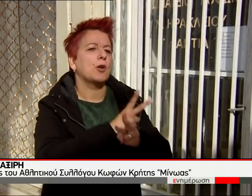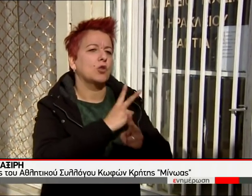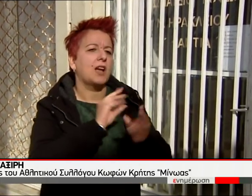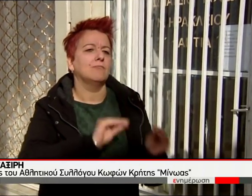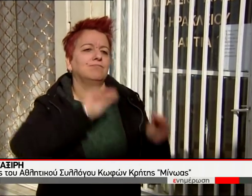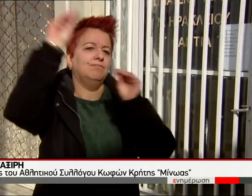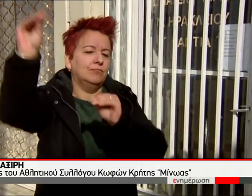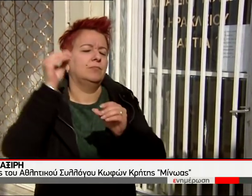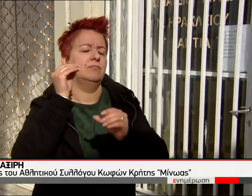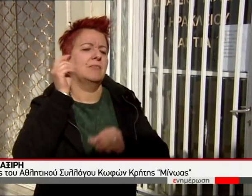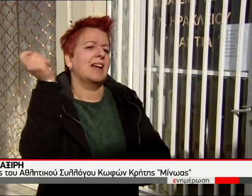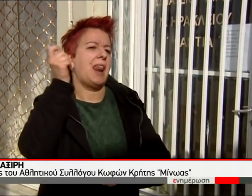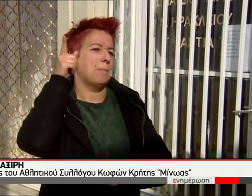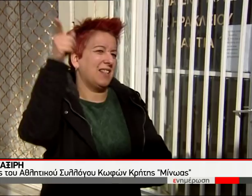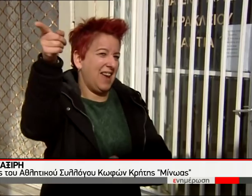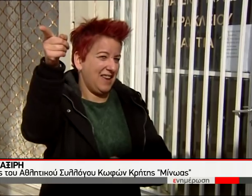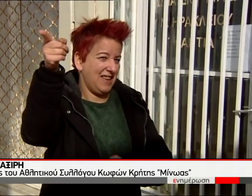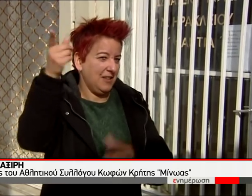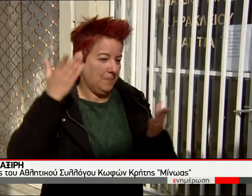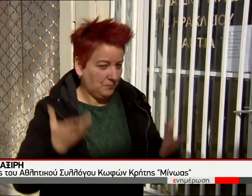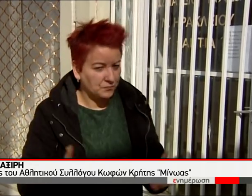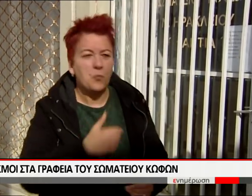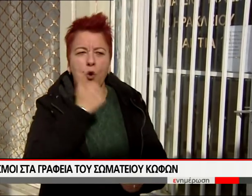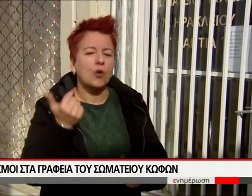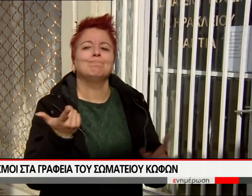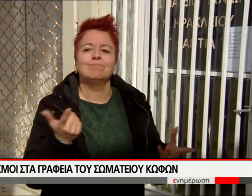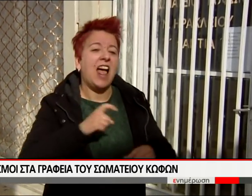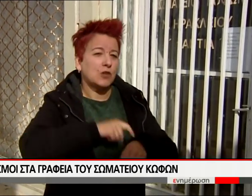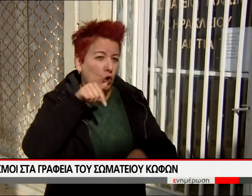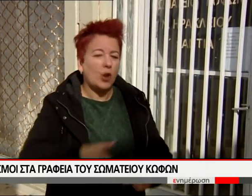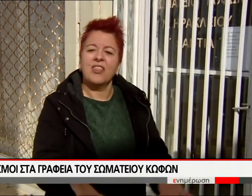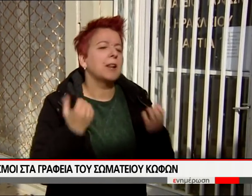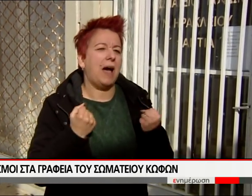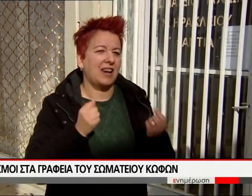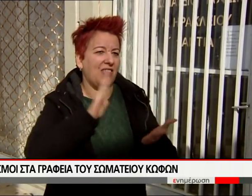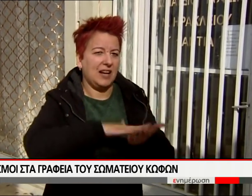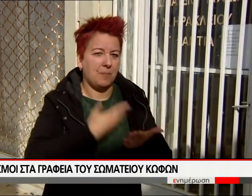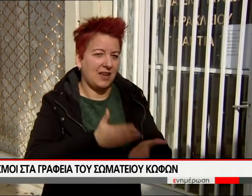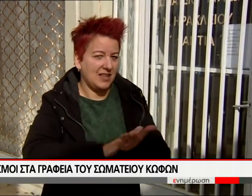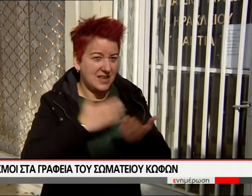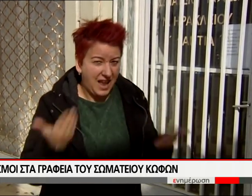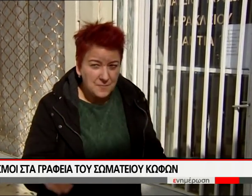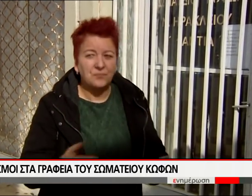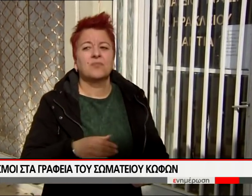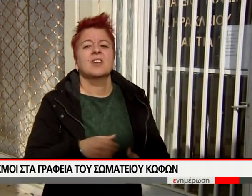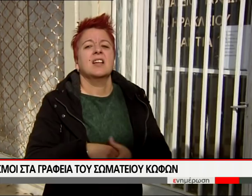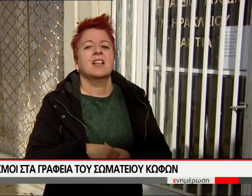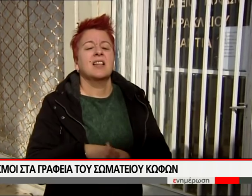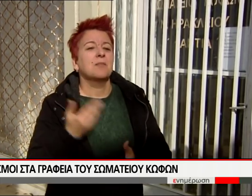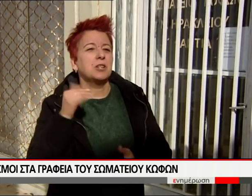η οποία διορίστηκε όμως αναπληρώτρια στην Καλαμάτα. Οπότε αυτή τη στιγμή δεν υπάρχει στην ουσία, δεν υπάρχει. Όπως μας εξήγησαν,